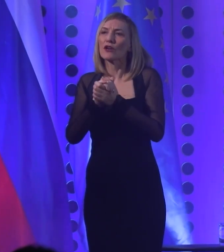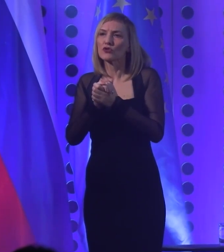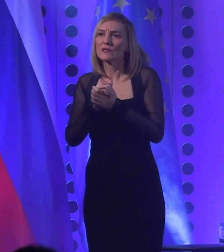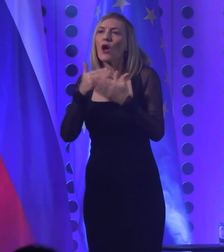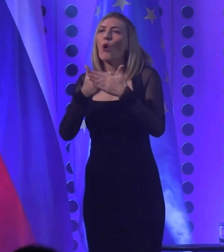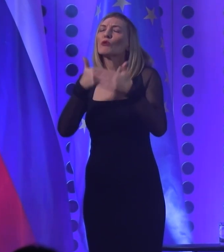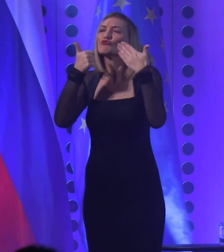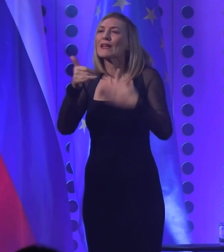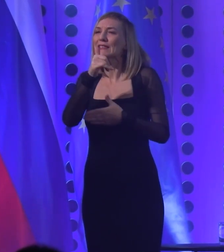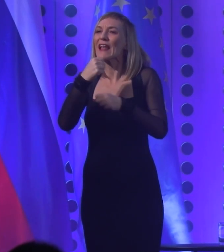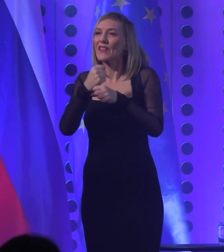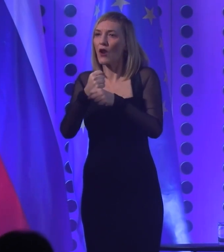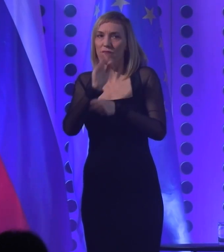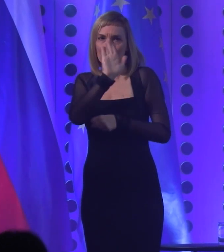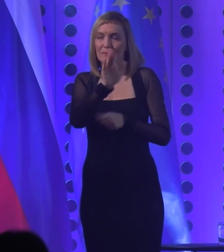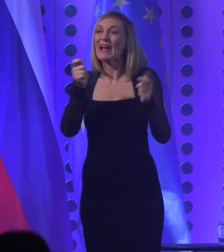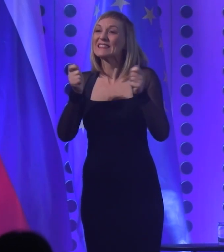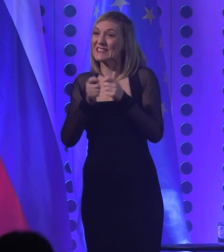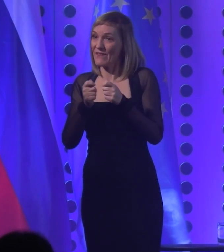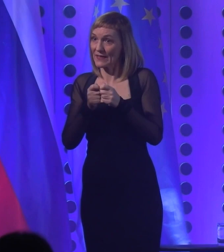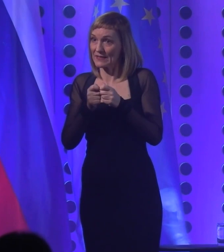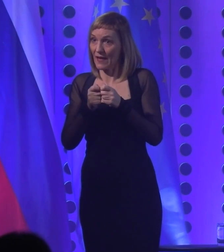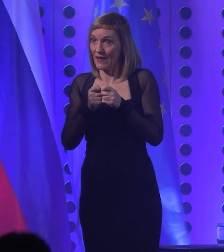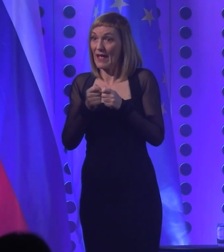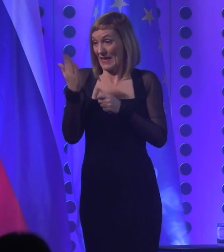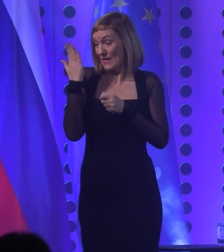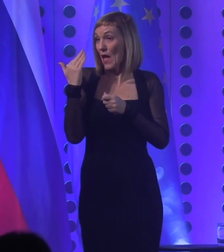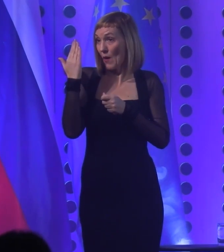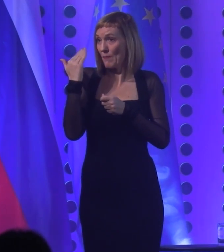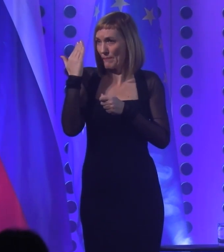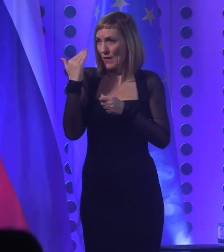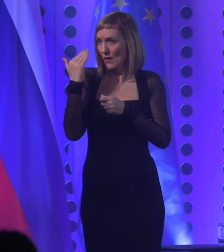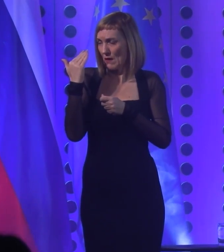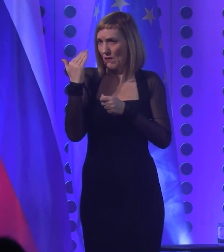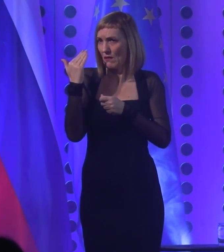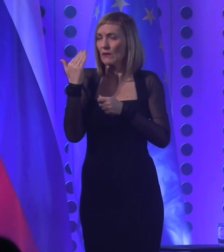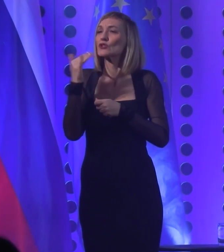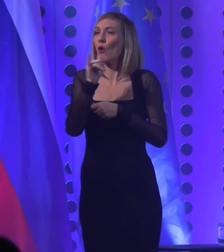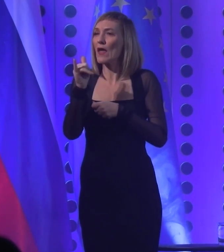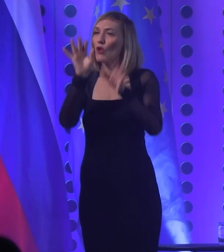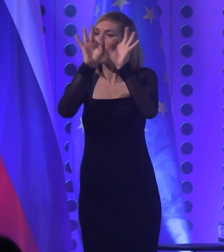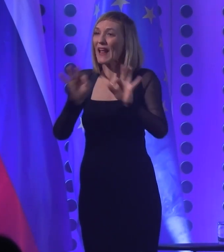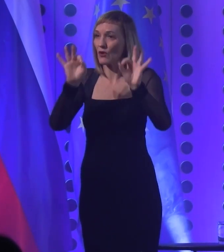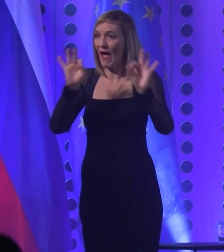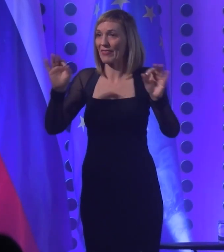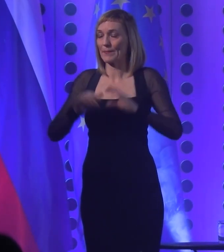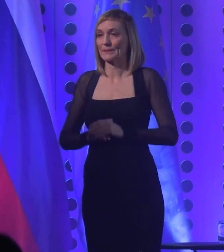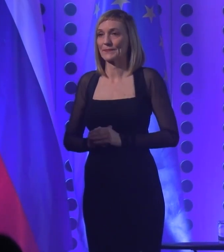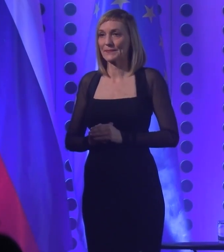ob 60-letnici delovanja vaše zveze, ki ste jo obeležili v minulem letu.